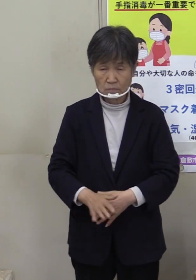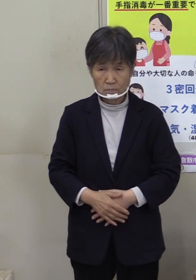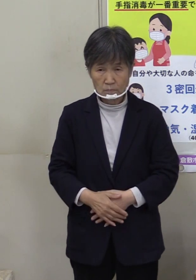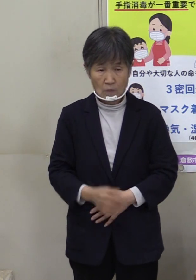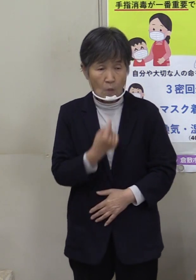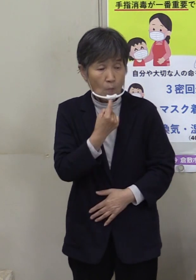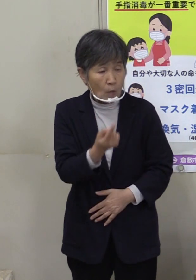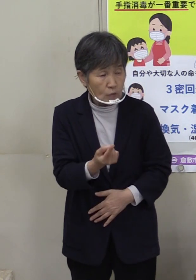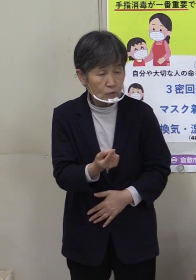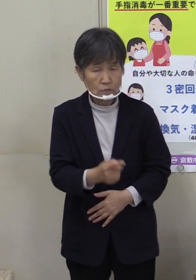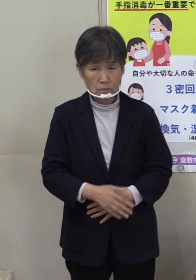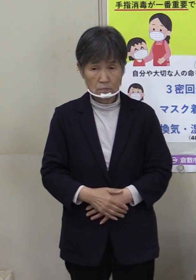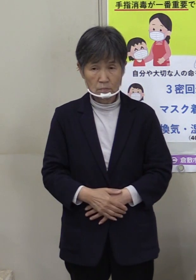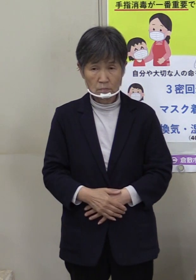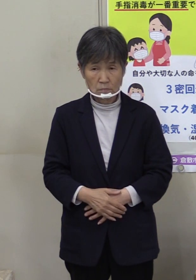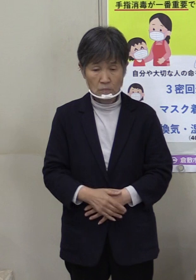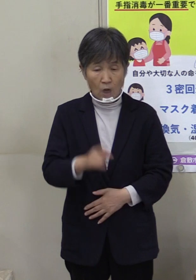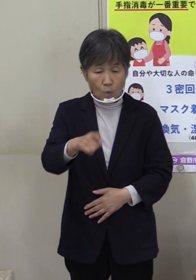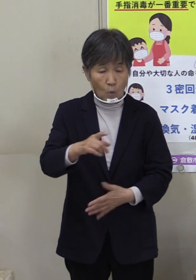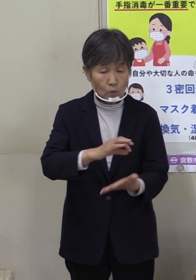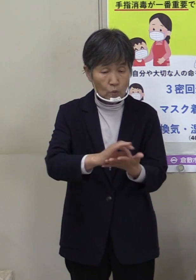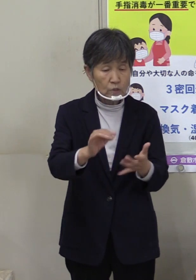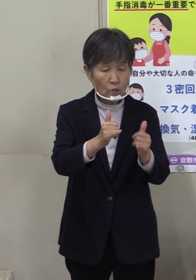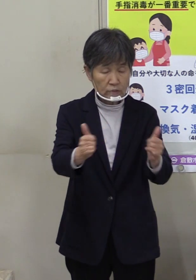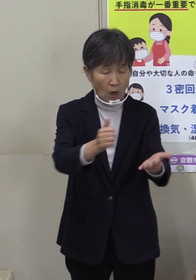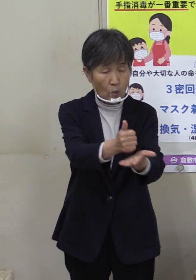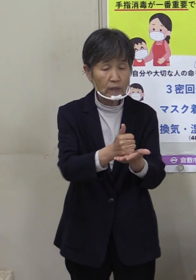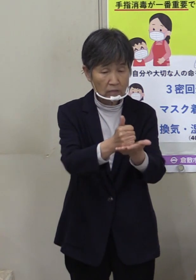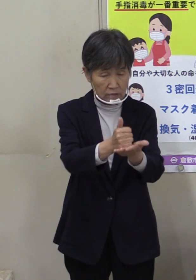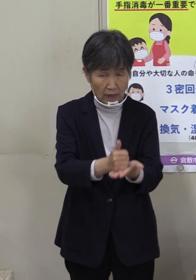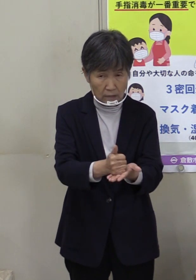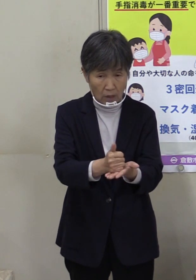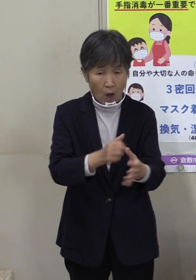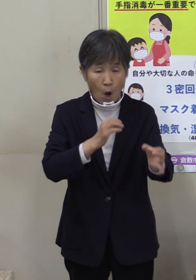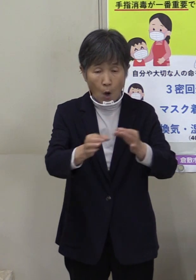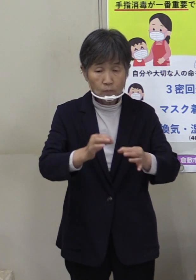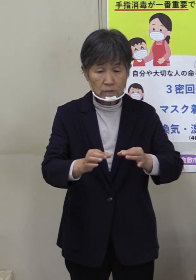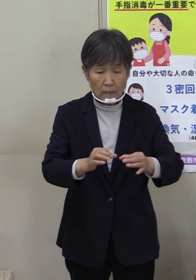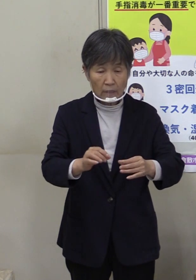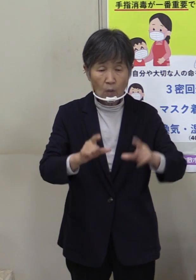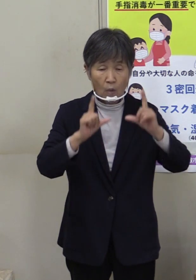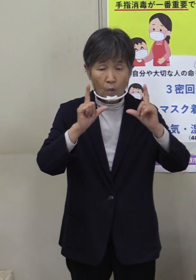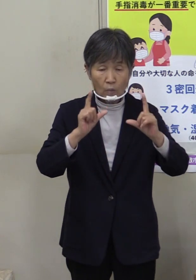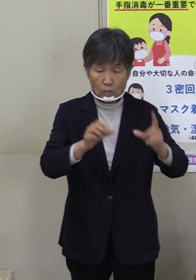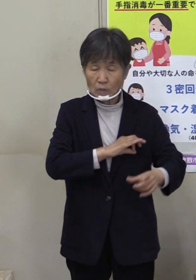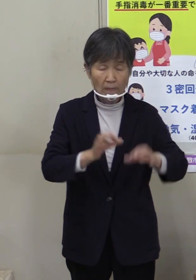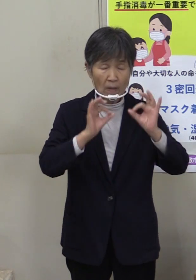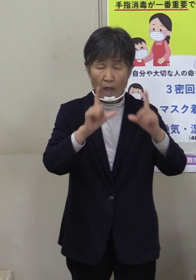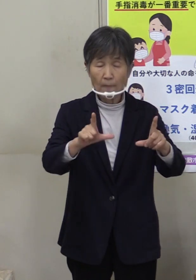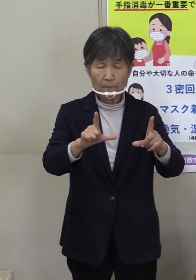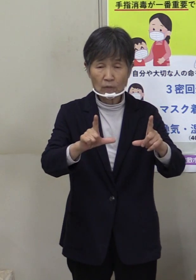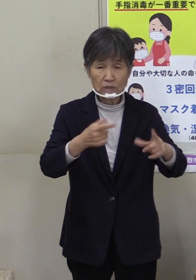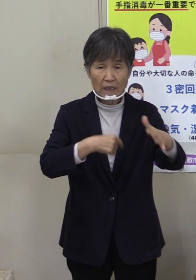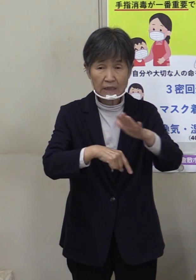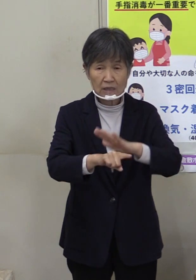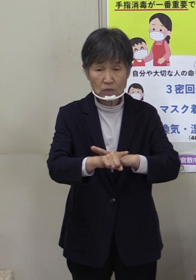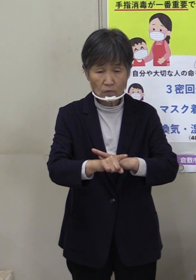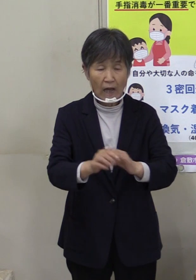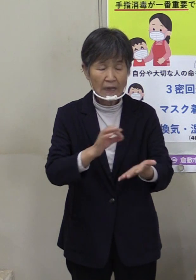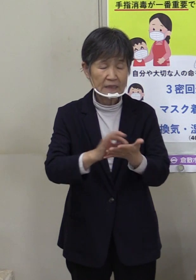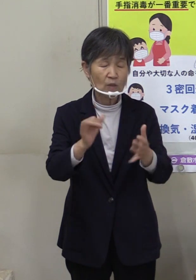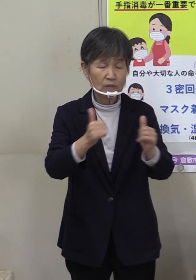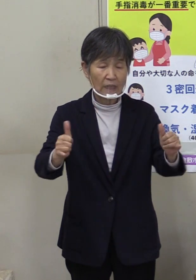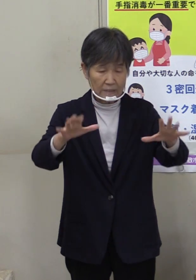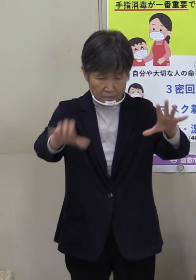あともう一点、ここの利用者の、店名を公表しない理由としては、利用者の把握はでき